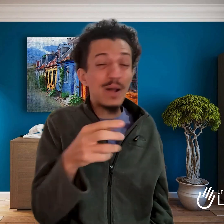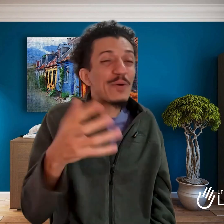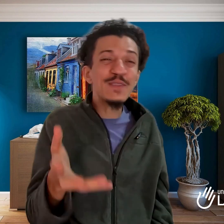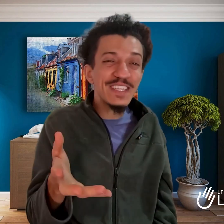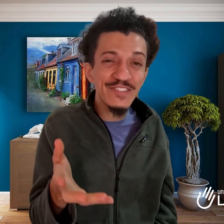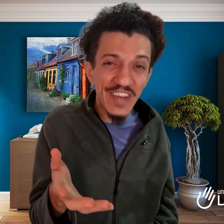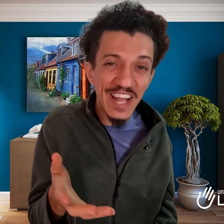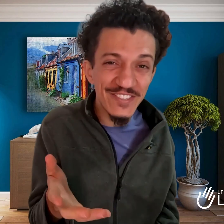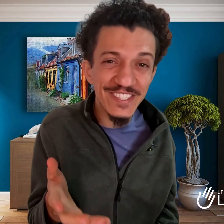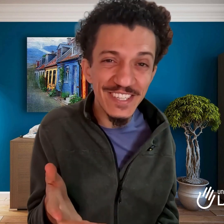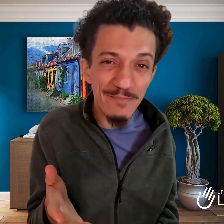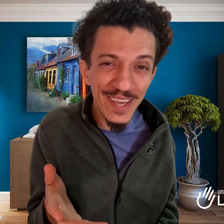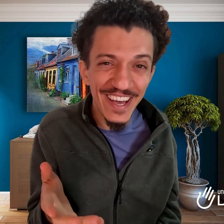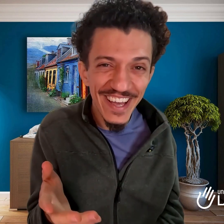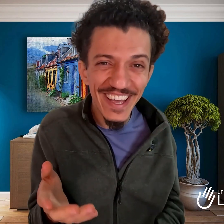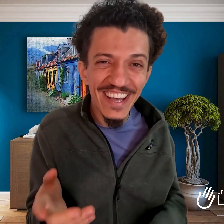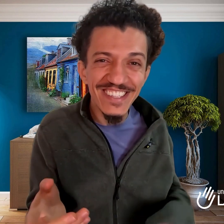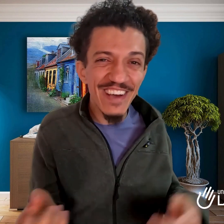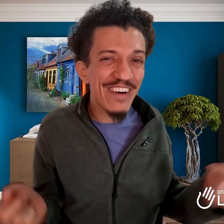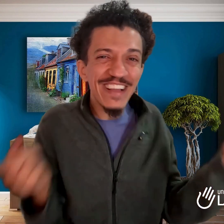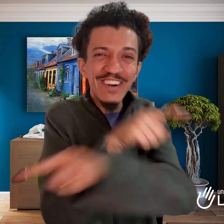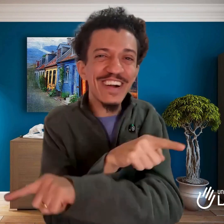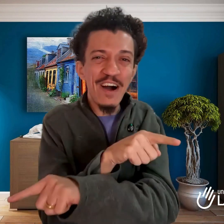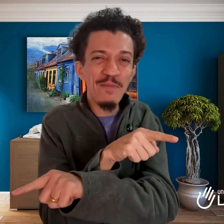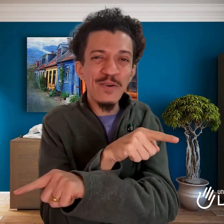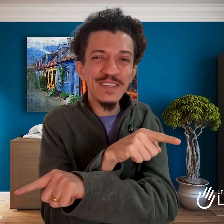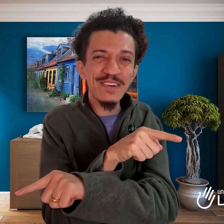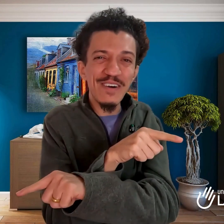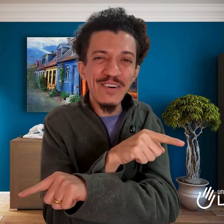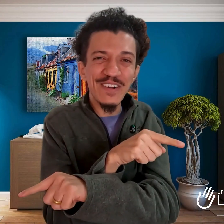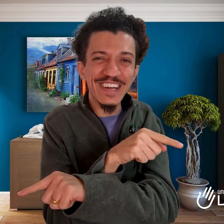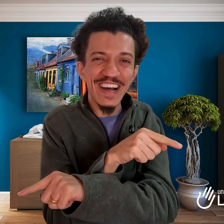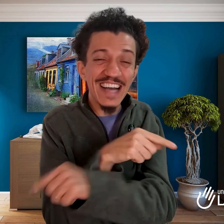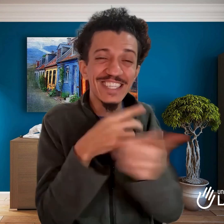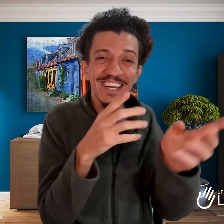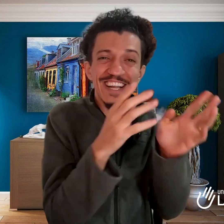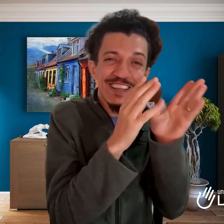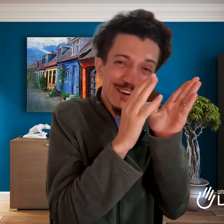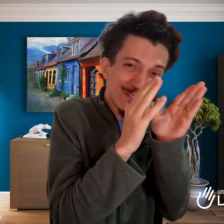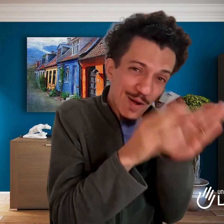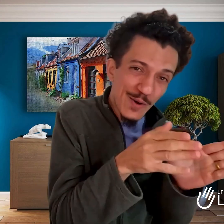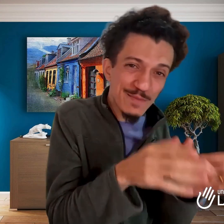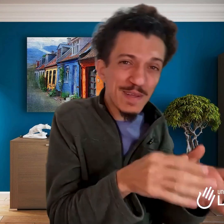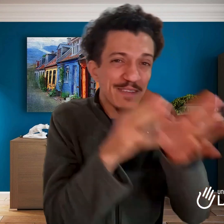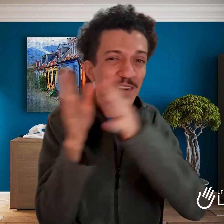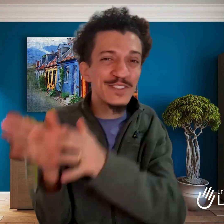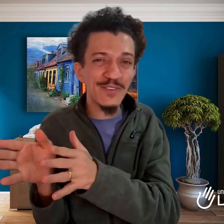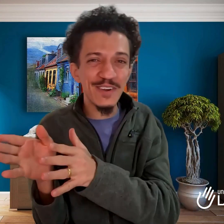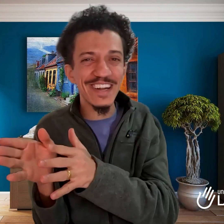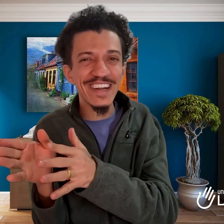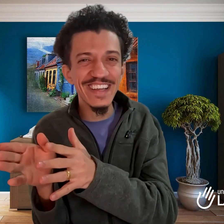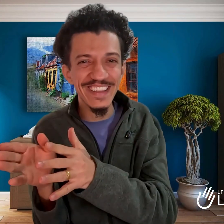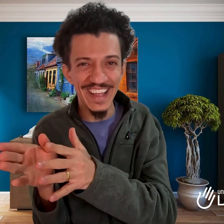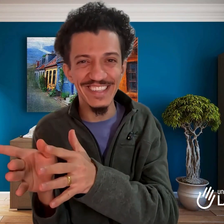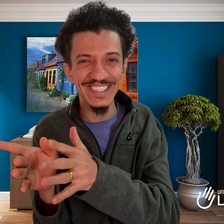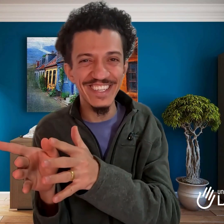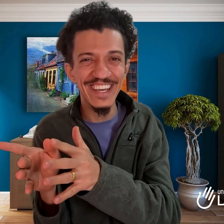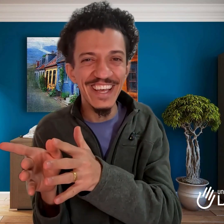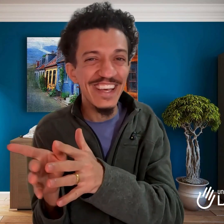contexto diferente do que você sabia, você vai trocar uma coisa com a outra, achando que ele está falando de uma coisa, mas ele está falando de outra, entende? E aí